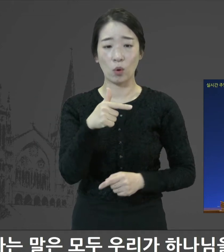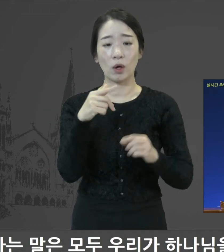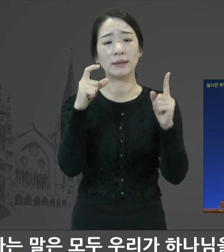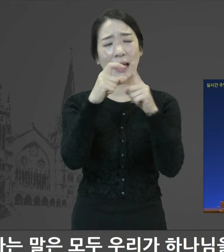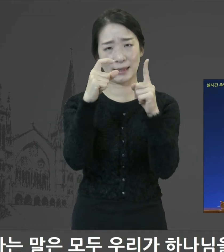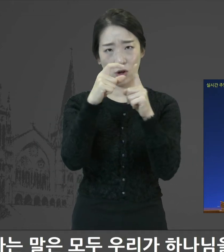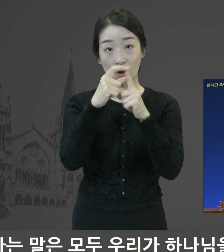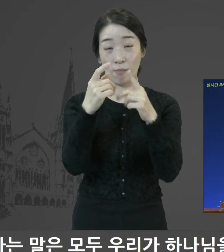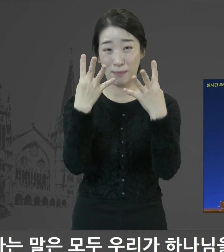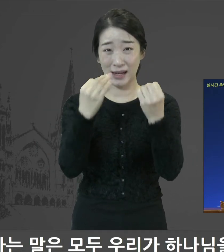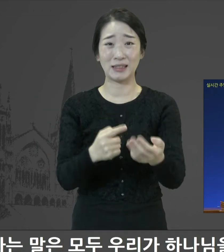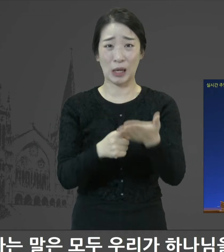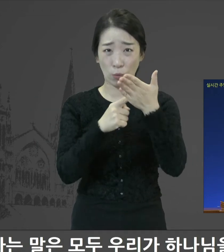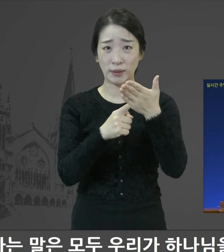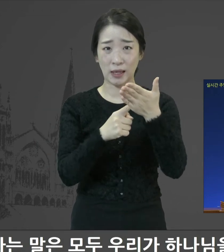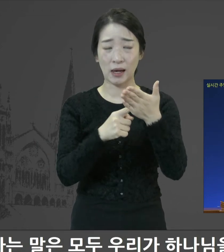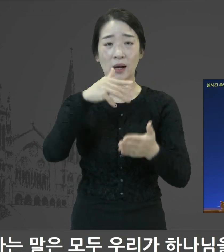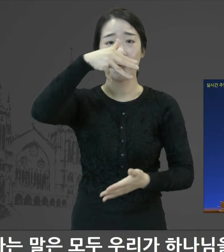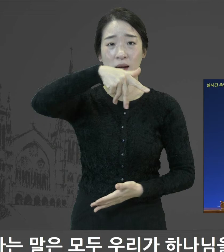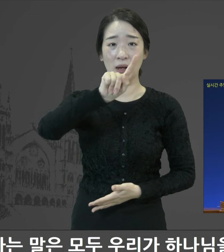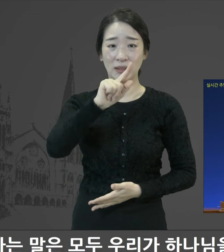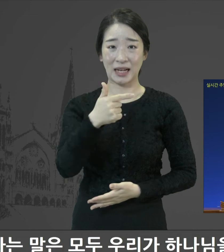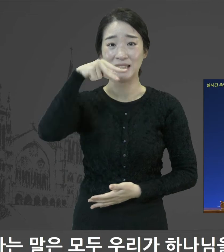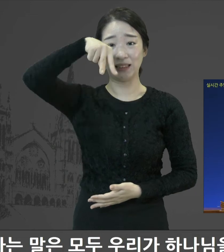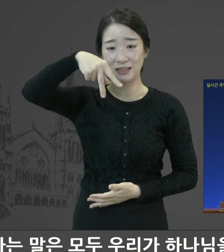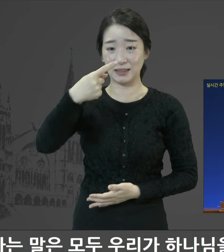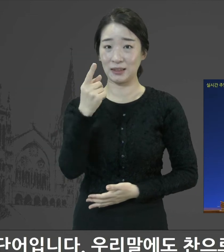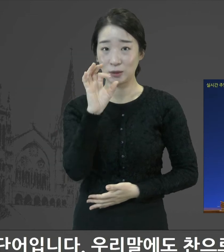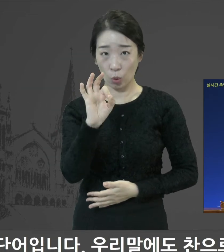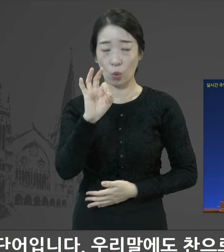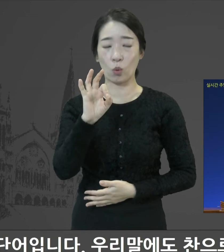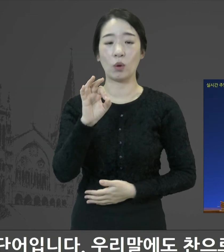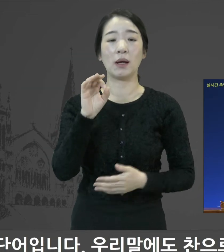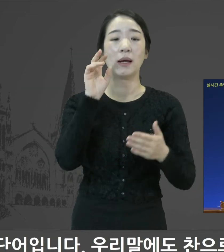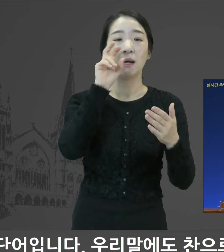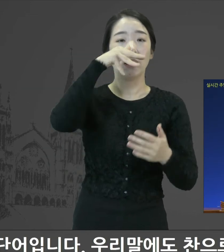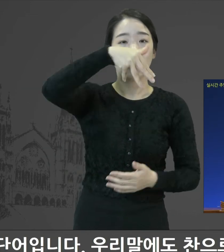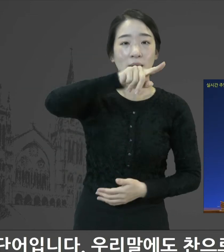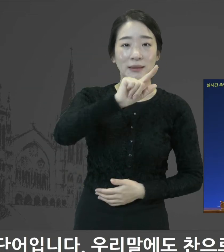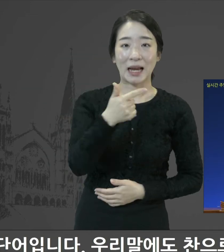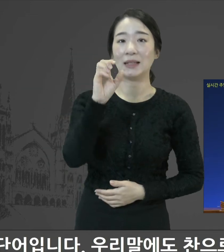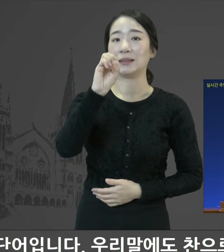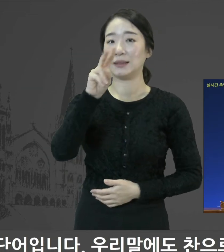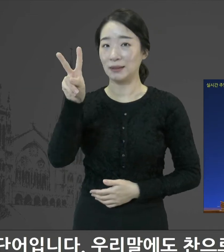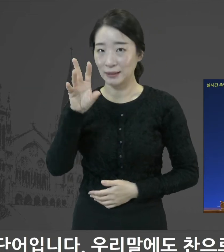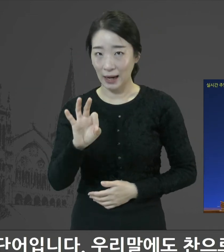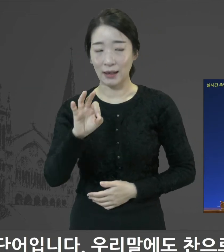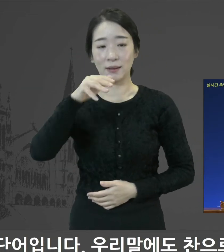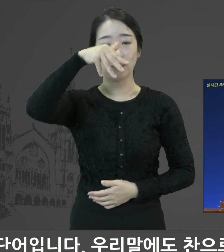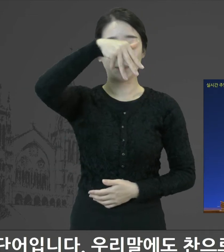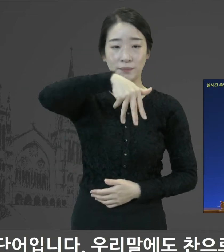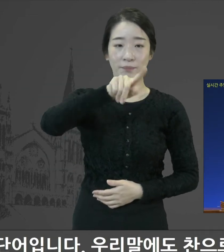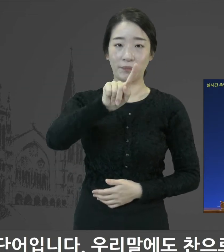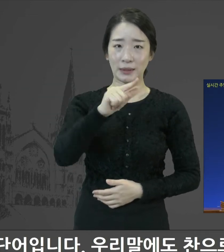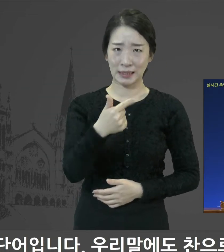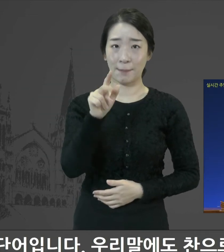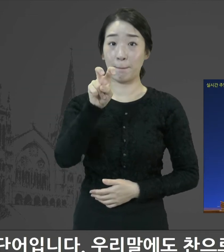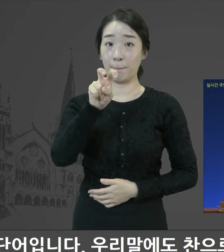5개는 떠오릅니다. 찬송, 찬양, 찬사, 찬미,